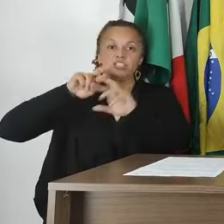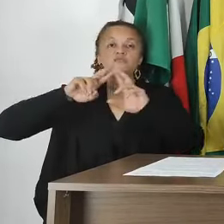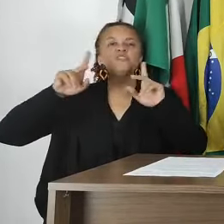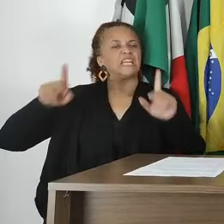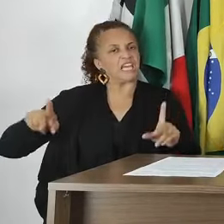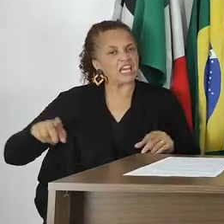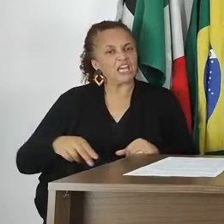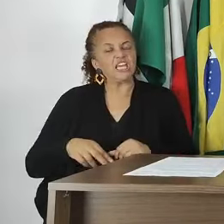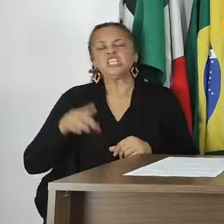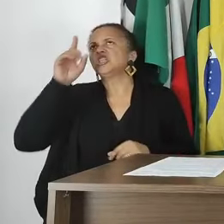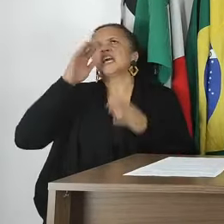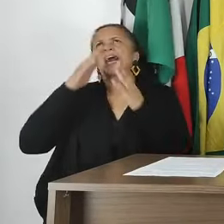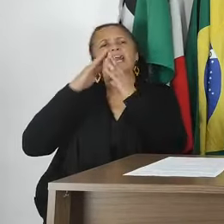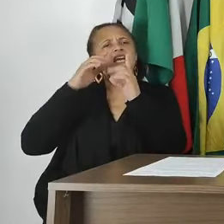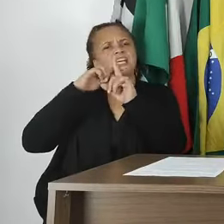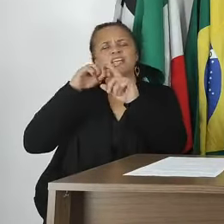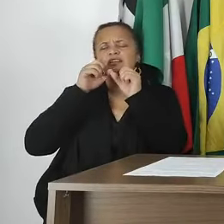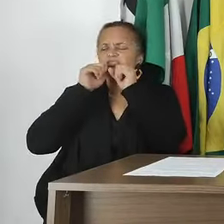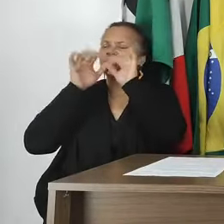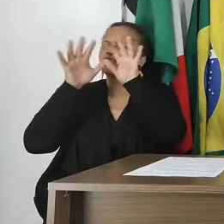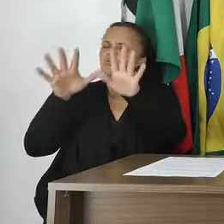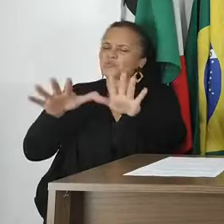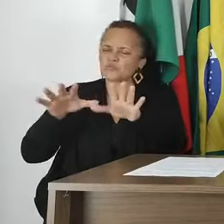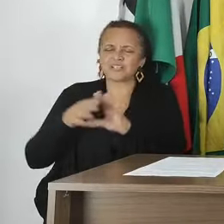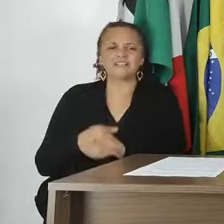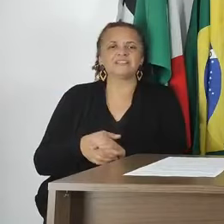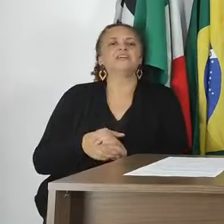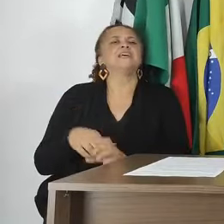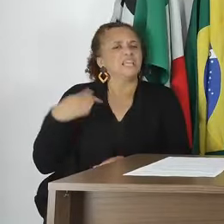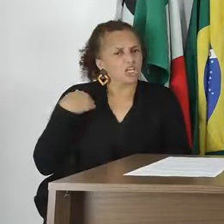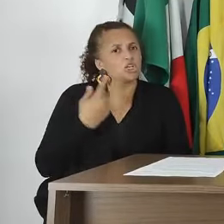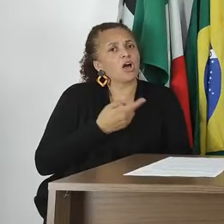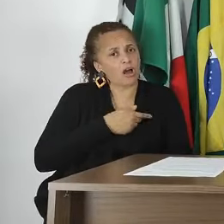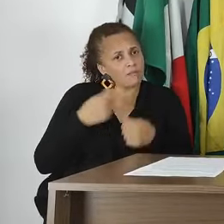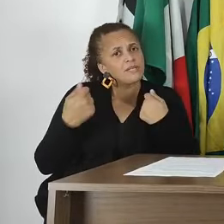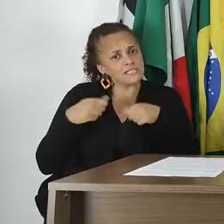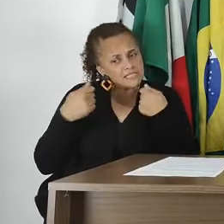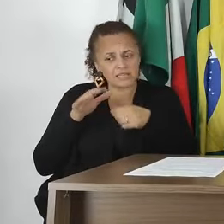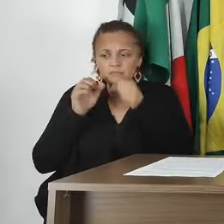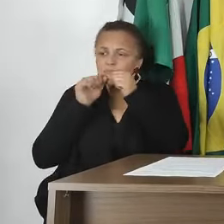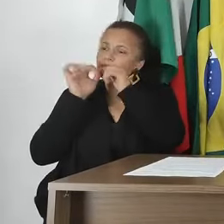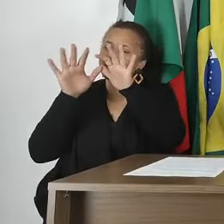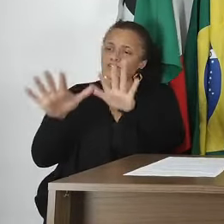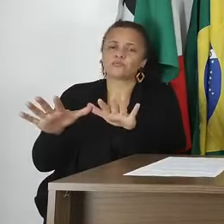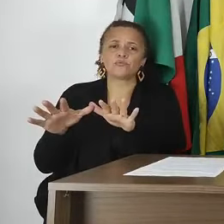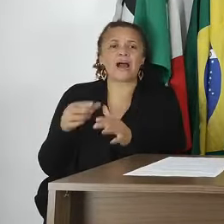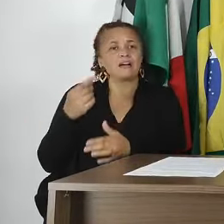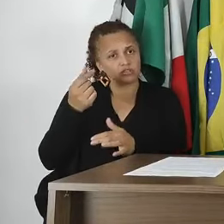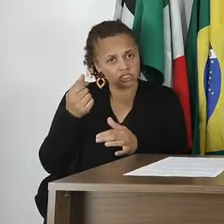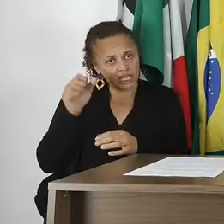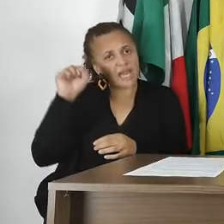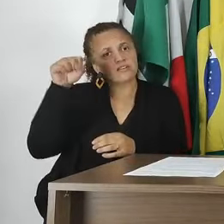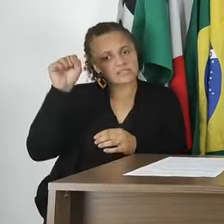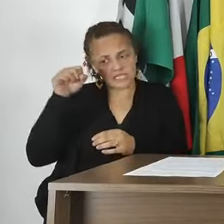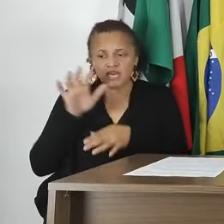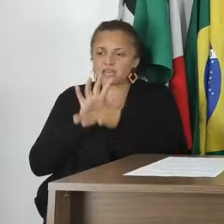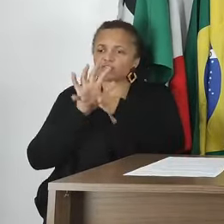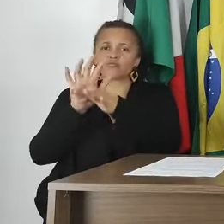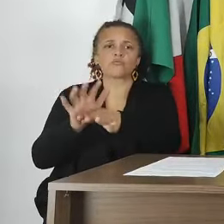trabalho lindo lá na África. E nós temos que abençoar ela, por quê? Porque ela está levando o Evangelho para